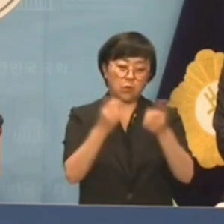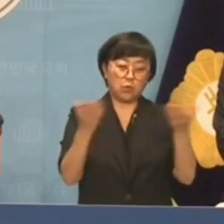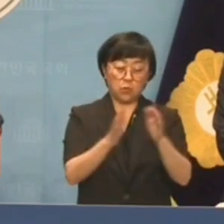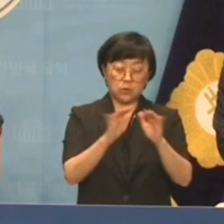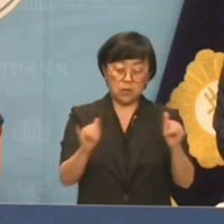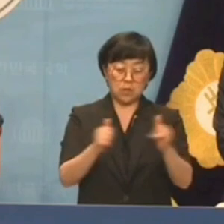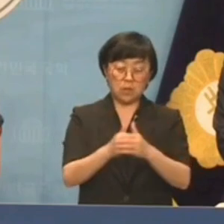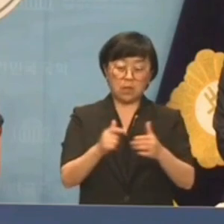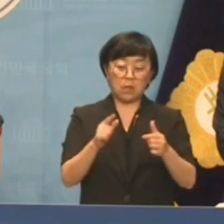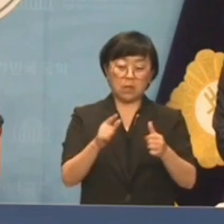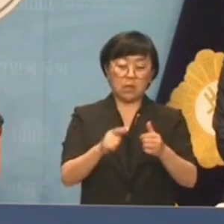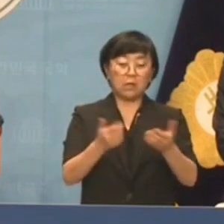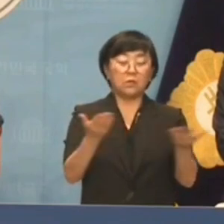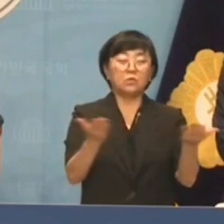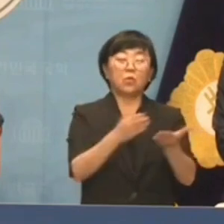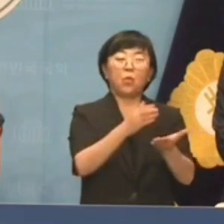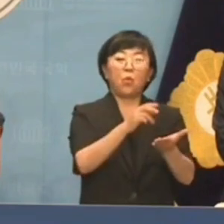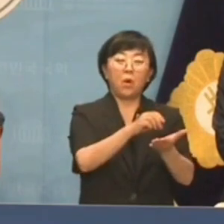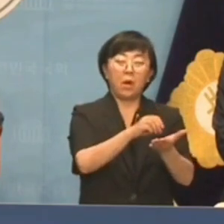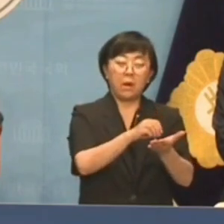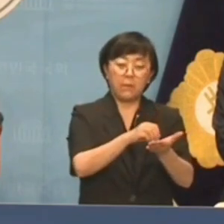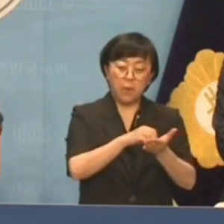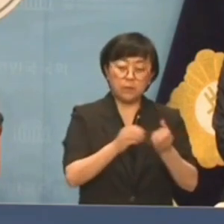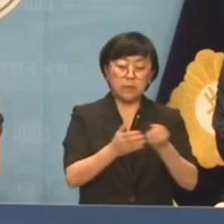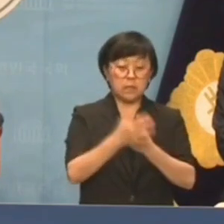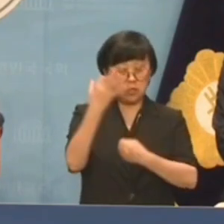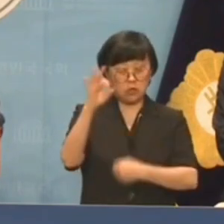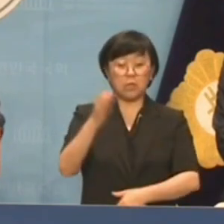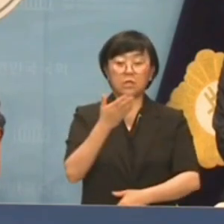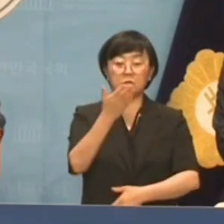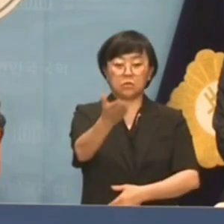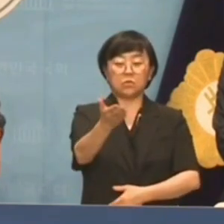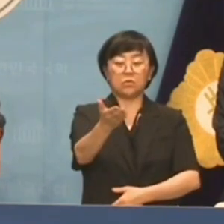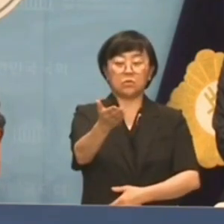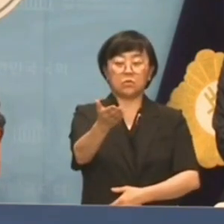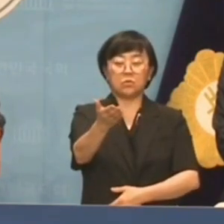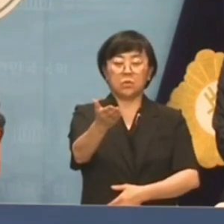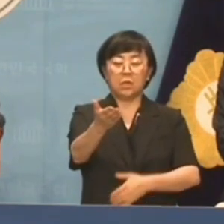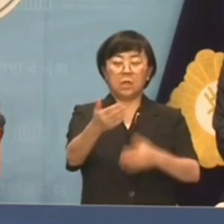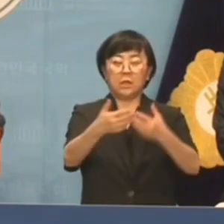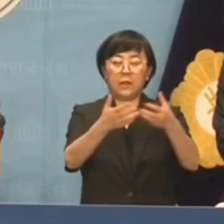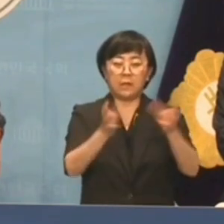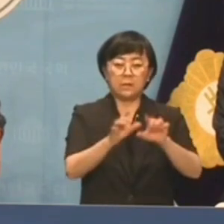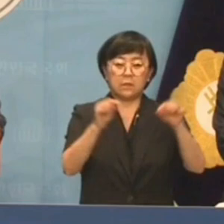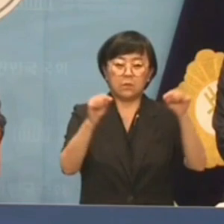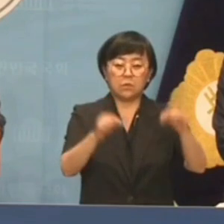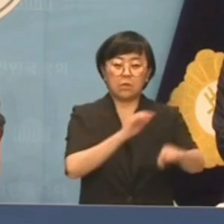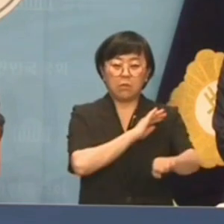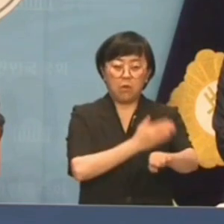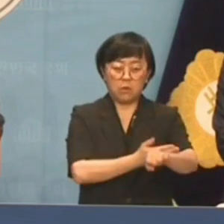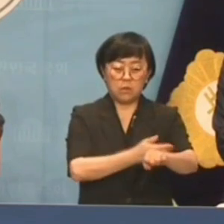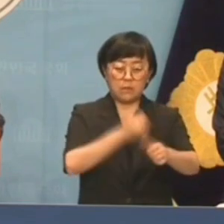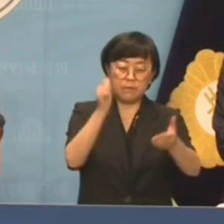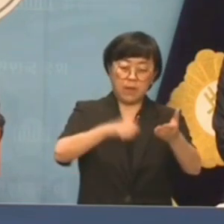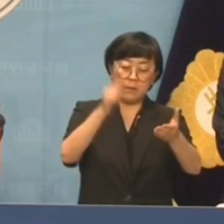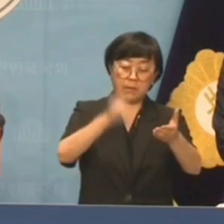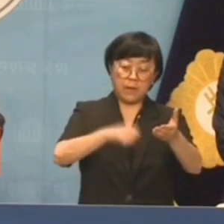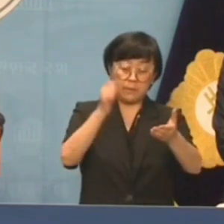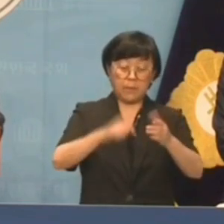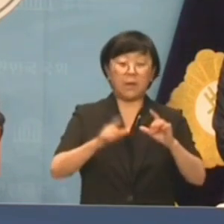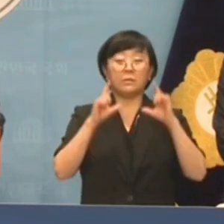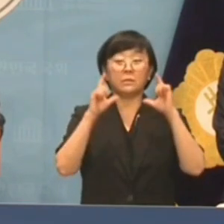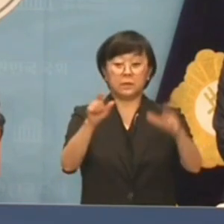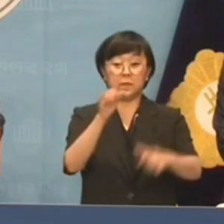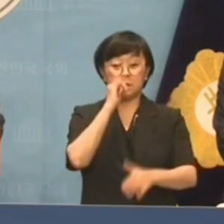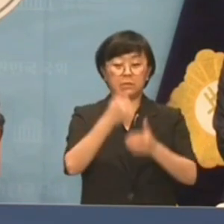대해서 노동조합법상 노동자로 인정하고 당체 규서권을 인정하는 판결을 잇따라 내놓고